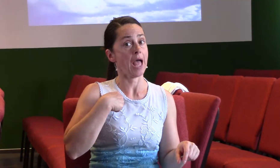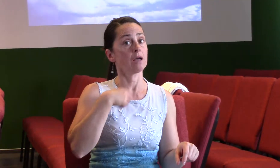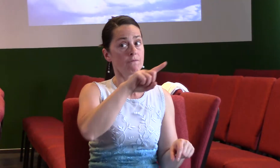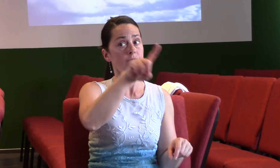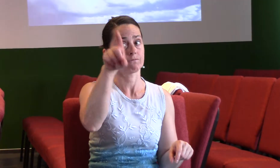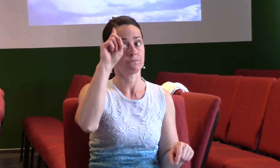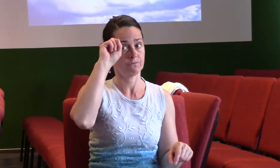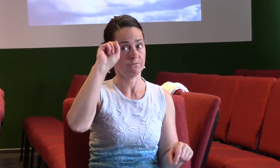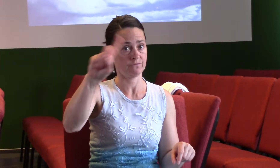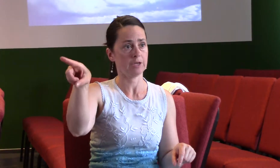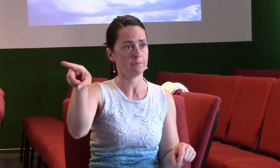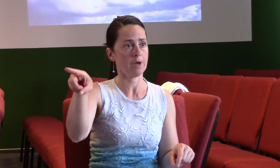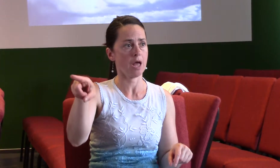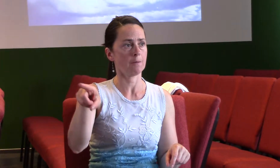Napadá naše finance,